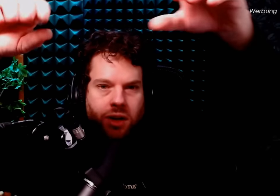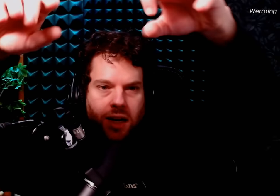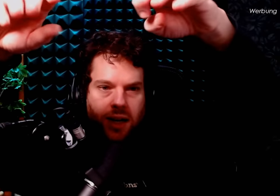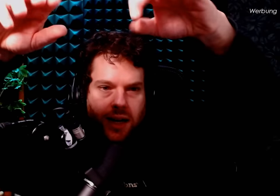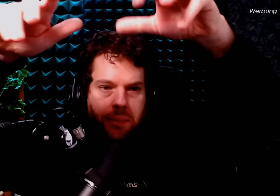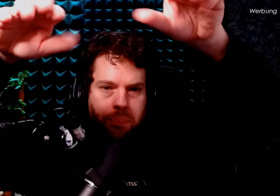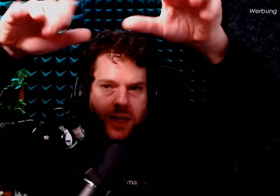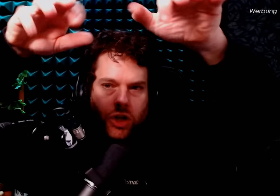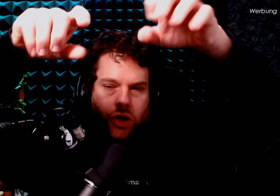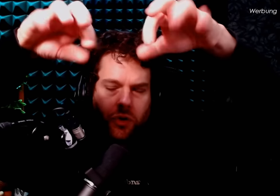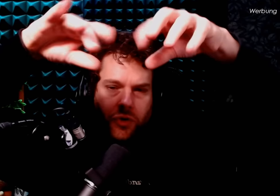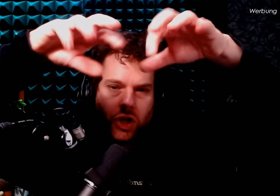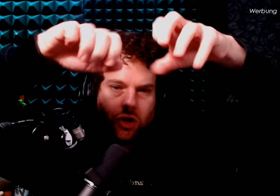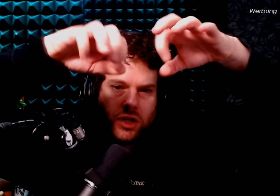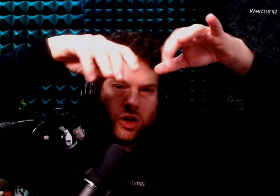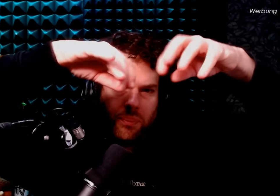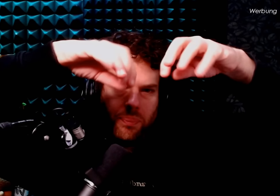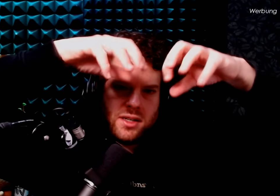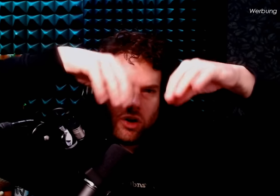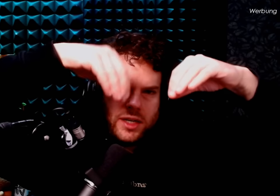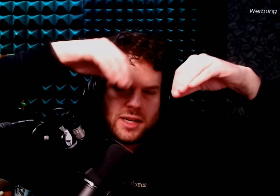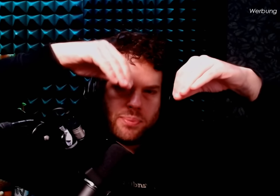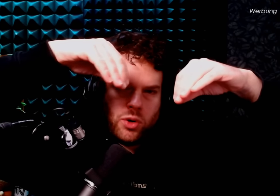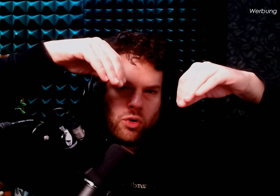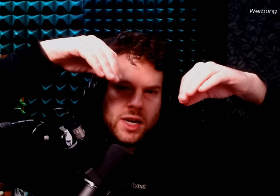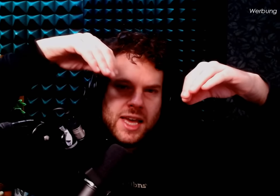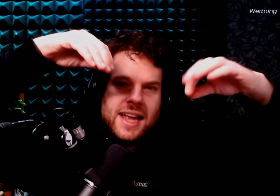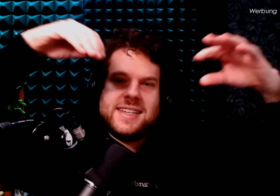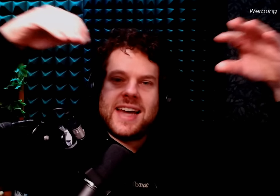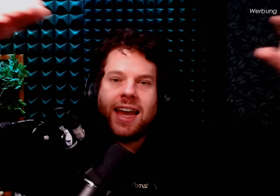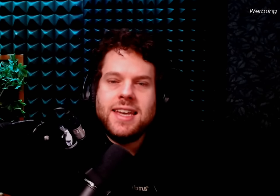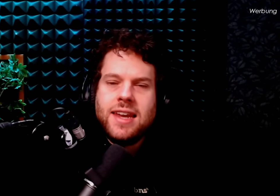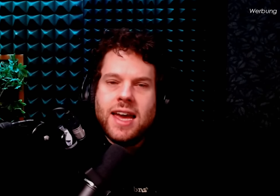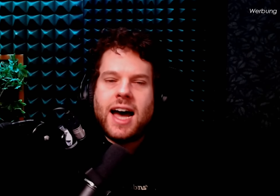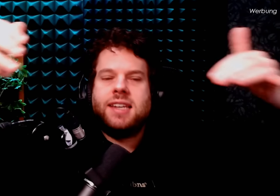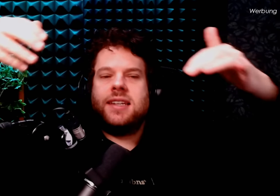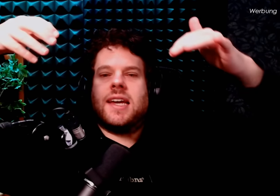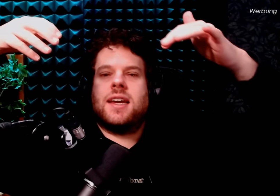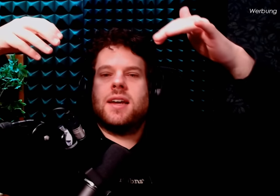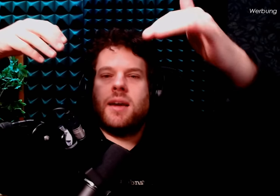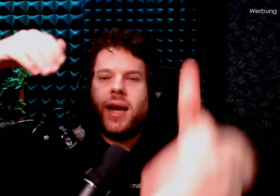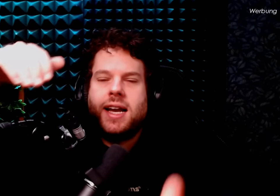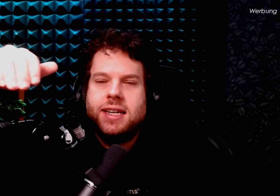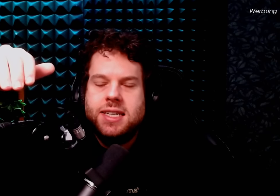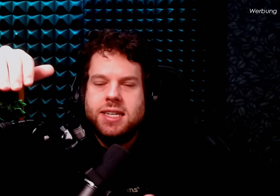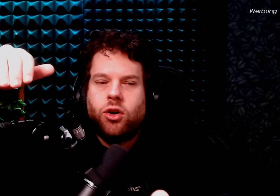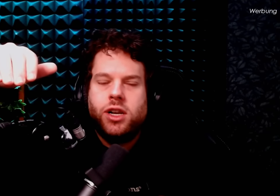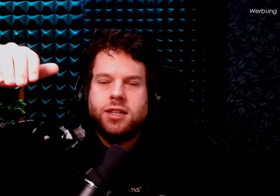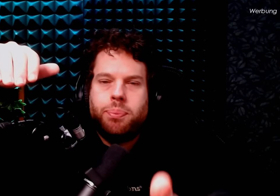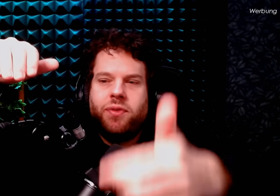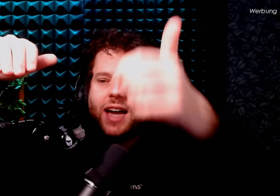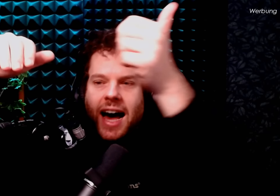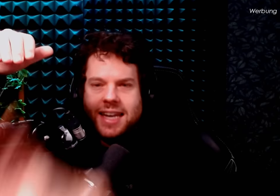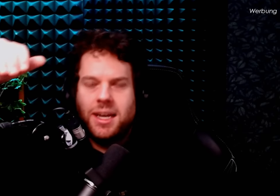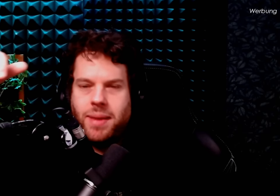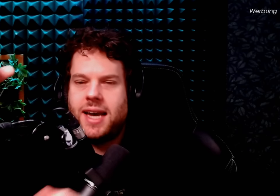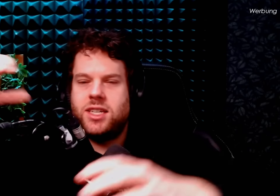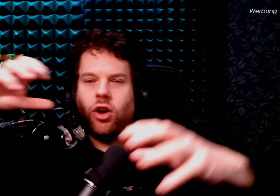wurden, klimperten Stück für Stück die komplette Rolltreppe hoch. Dann hat, äh, Rebecca die Rolltreppe wieder angemacht. Die